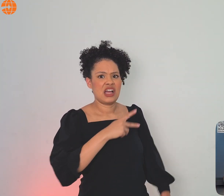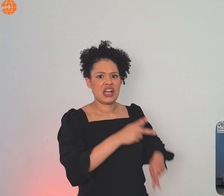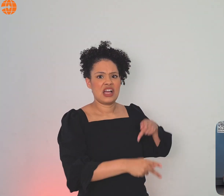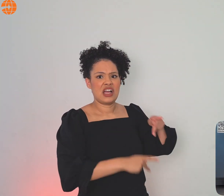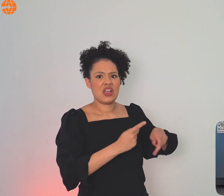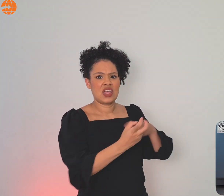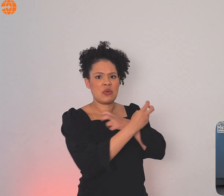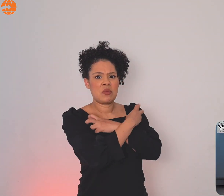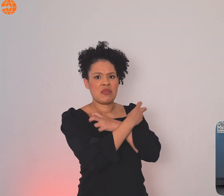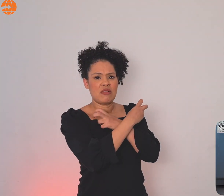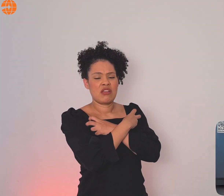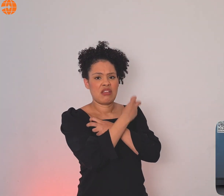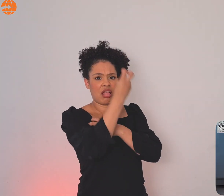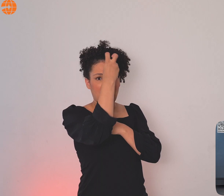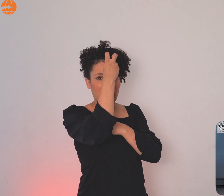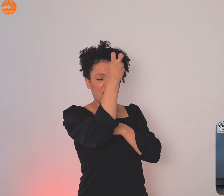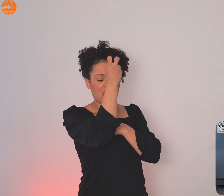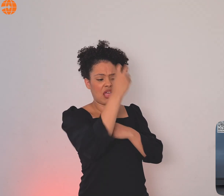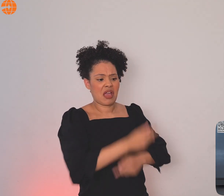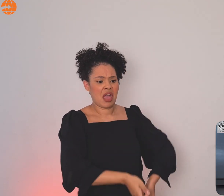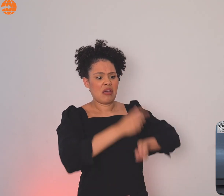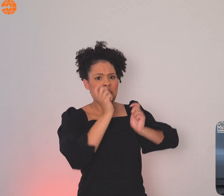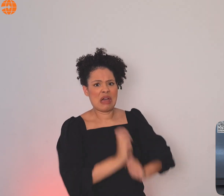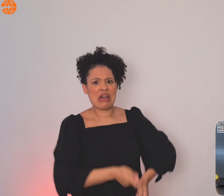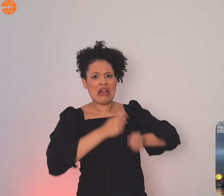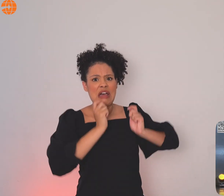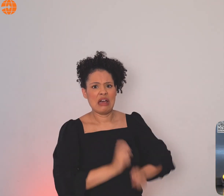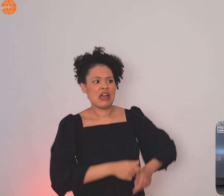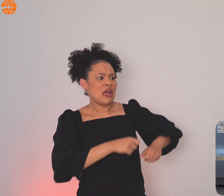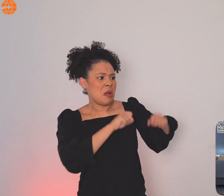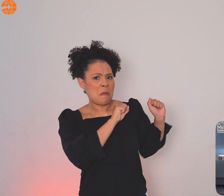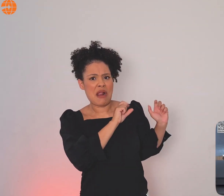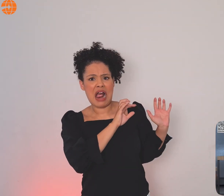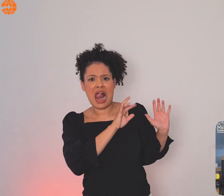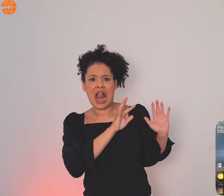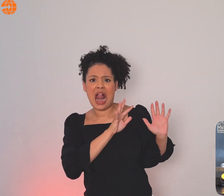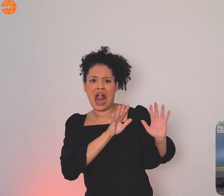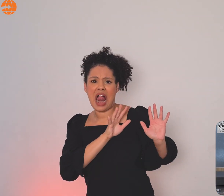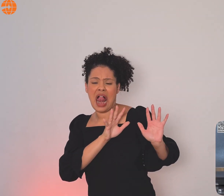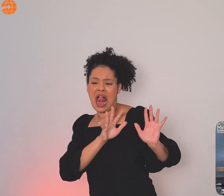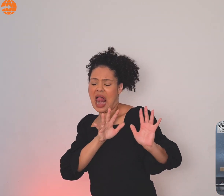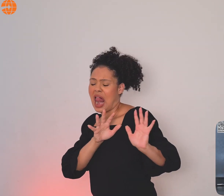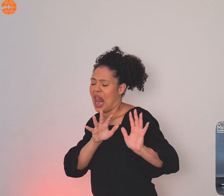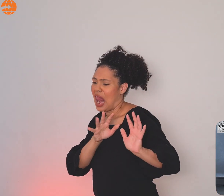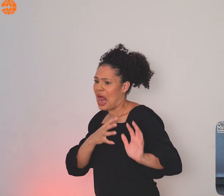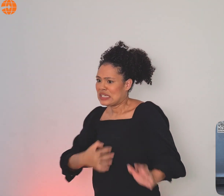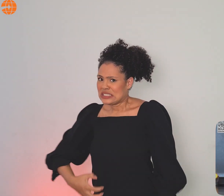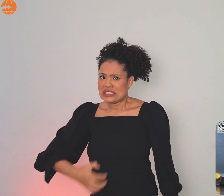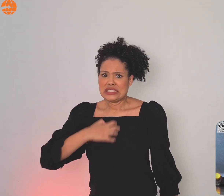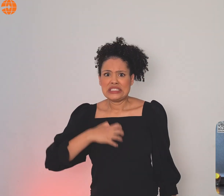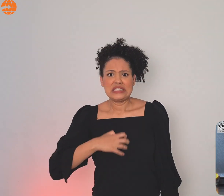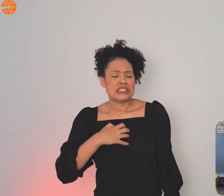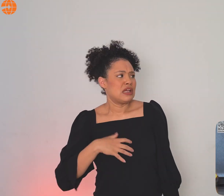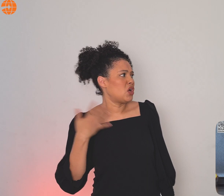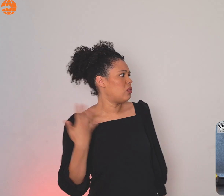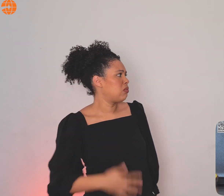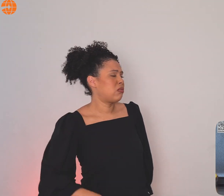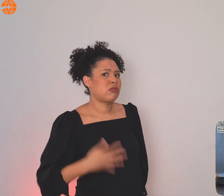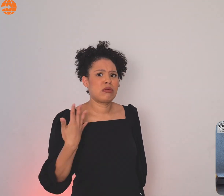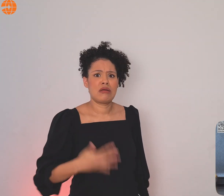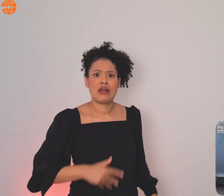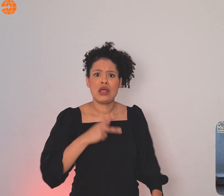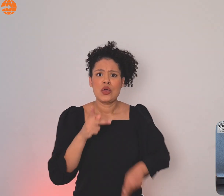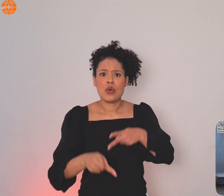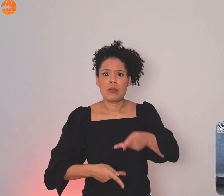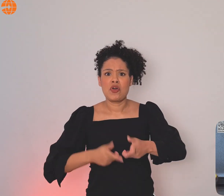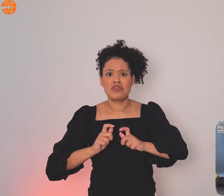e cavalos, e vem com ira, com ódio. E nesse momento, o povo vai